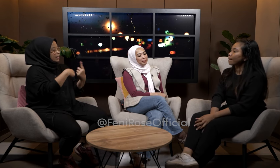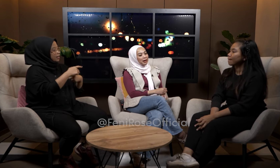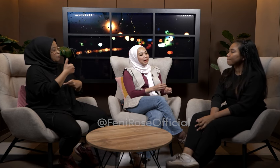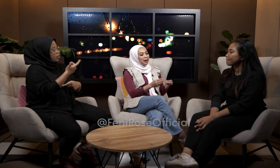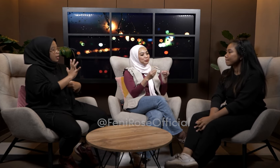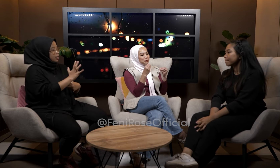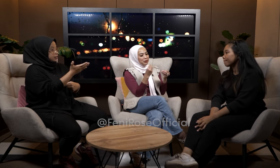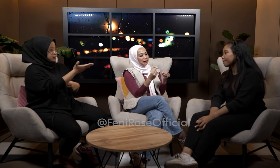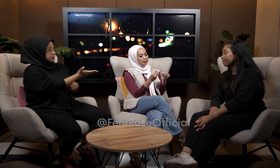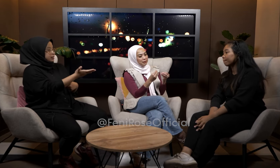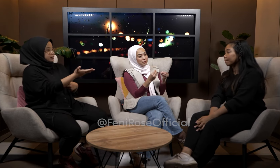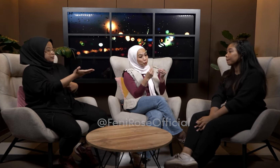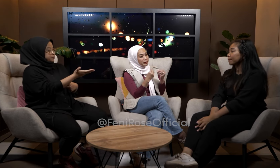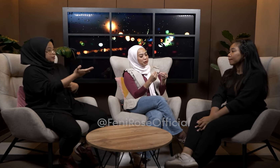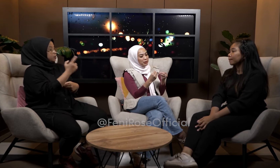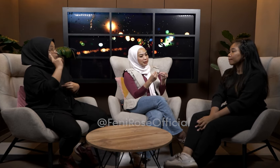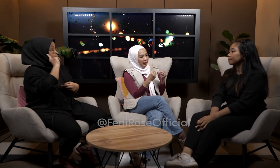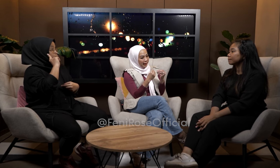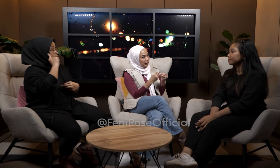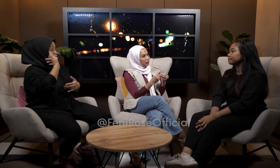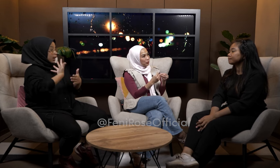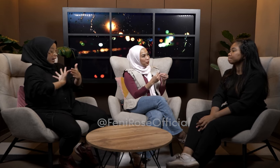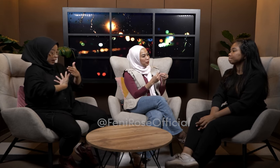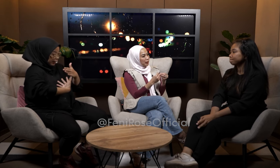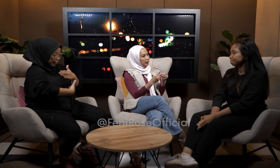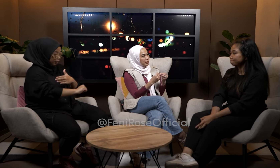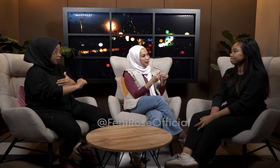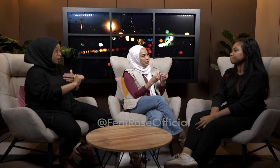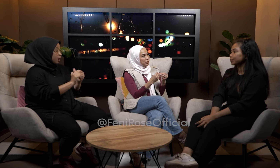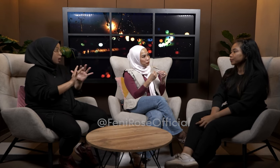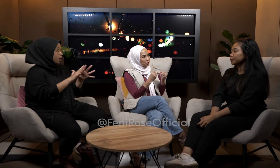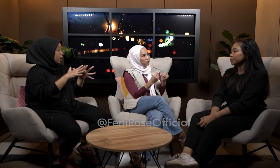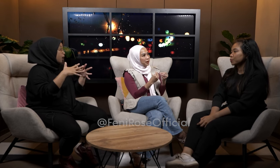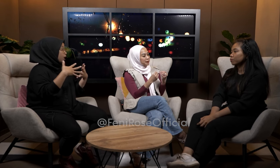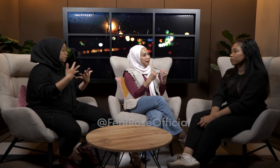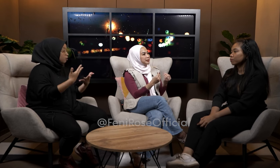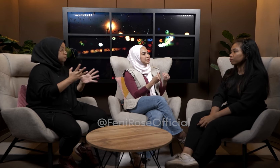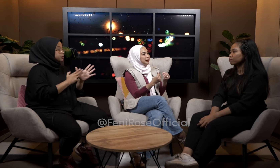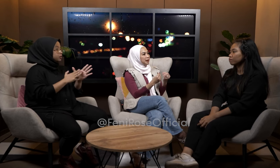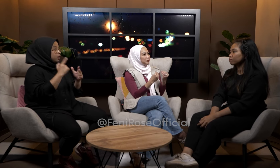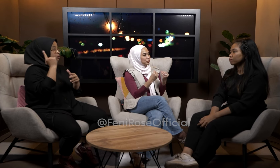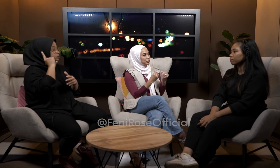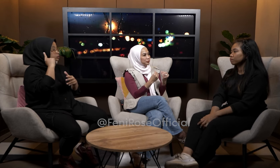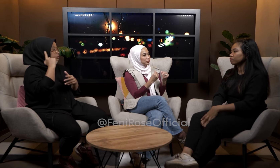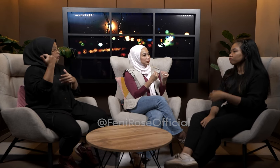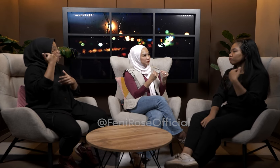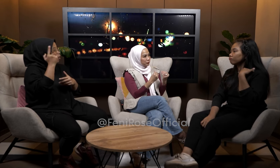Apakah kamu tuh Ee tuli itu dari lahir atau ada sesuatu yang terjadi sehingga kamu ee